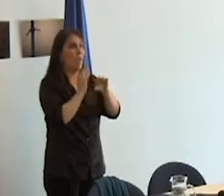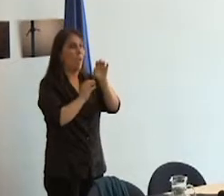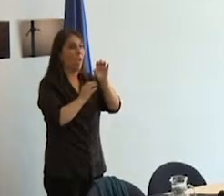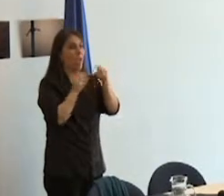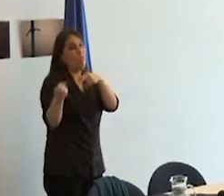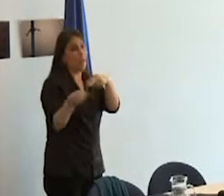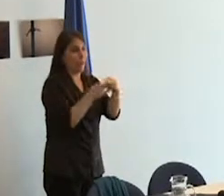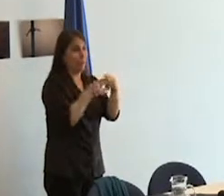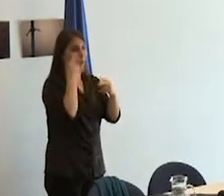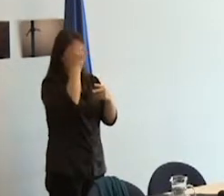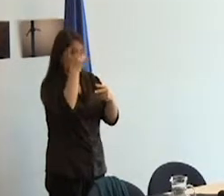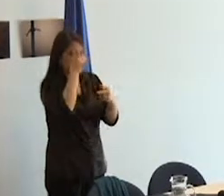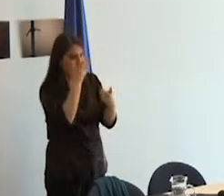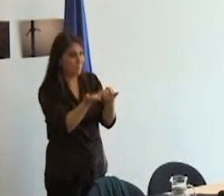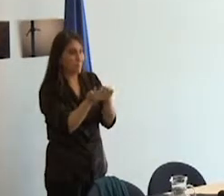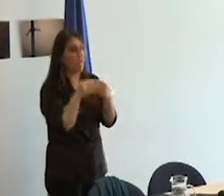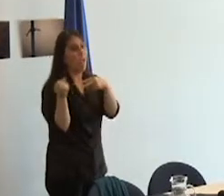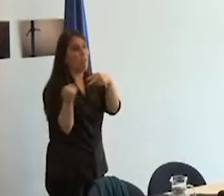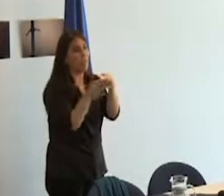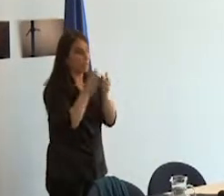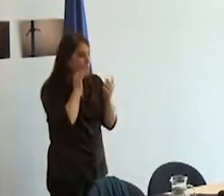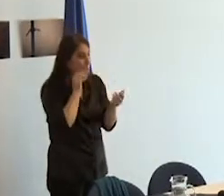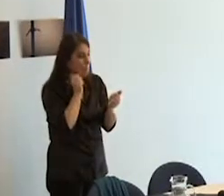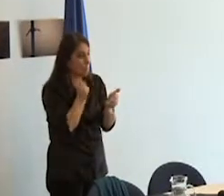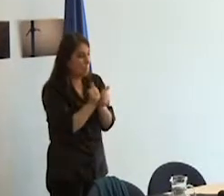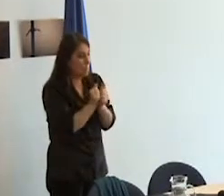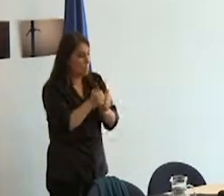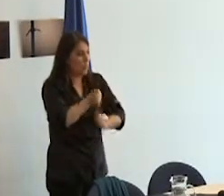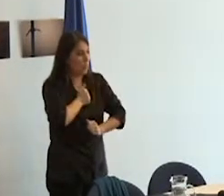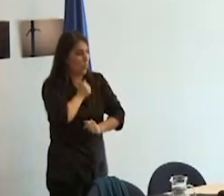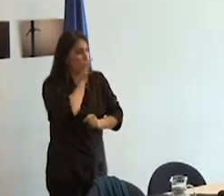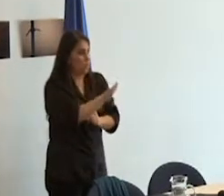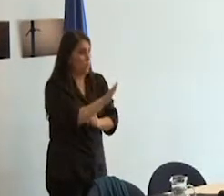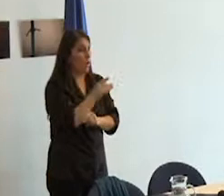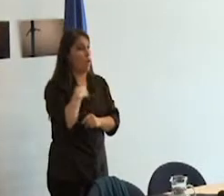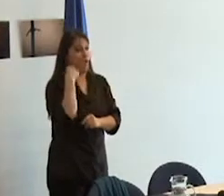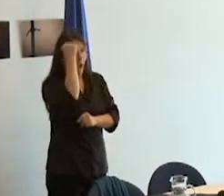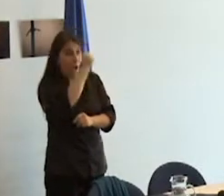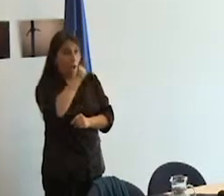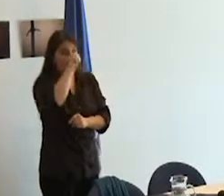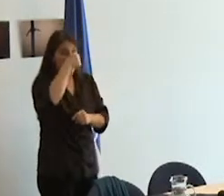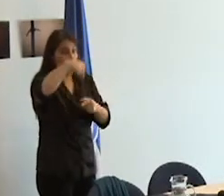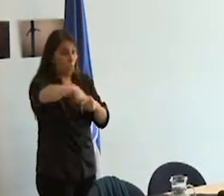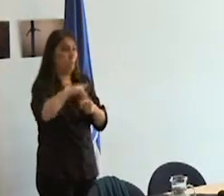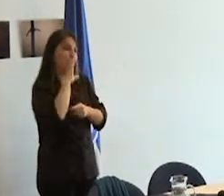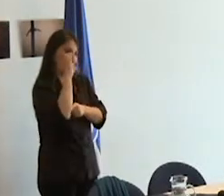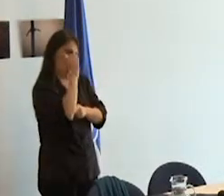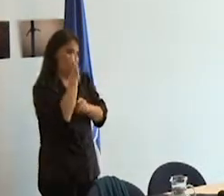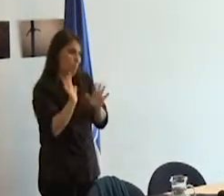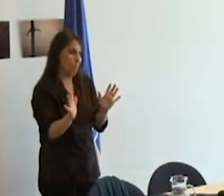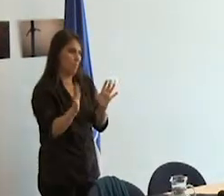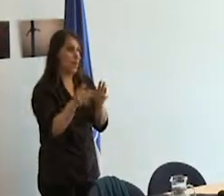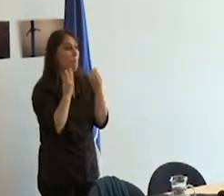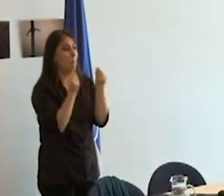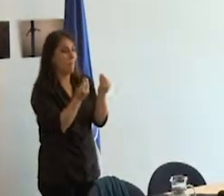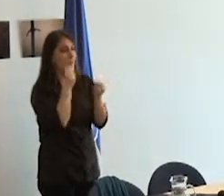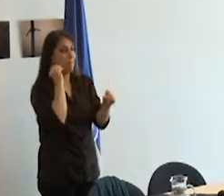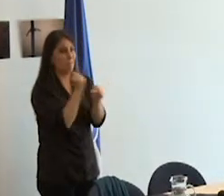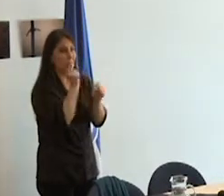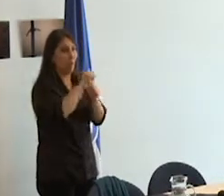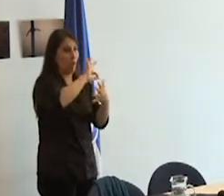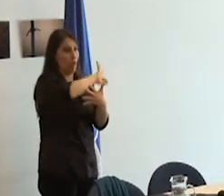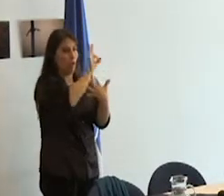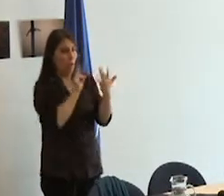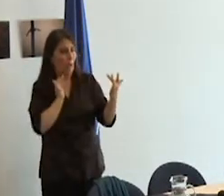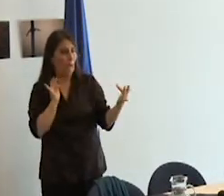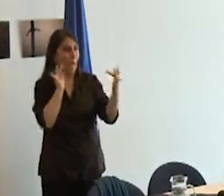la educación propia, los estudios de afrocolombianidad para el caso de este país, que buscan integrar de manera coherente